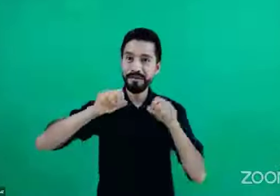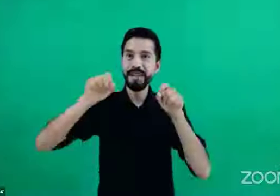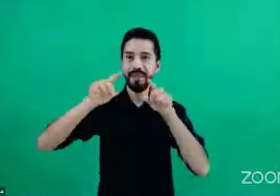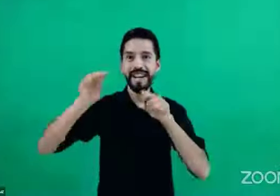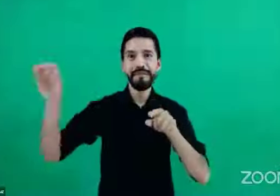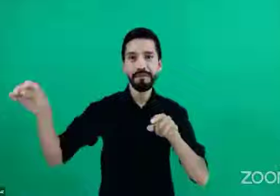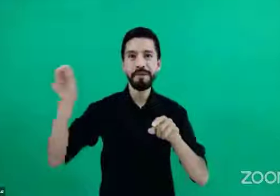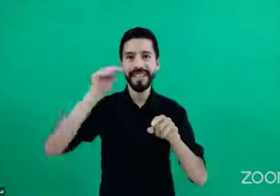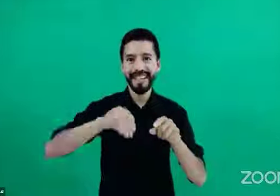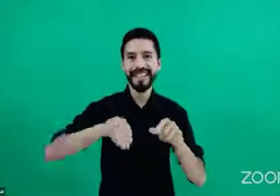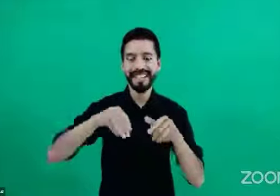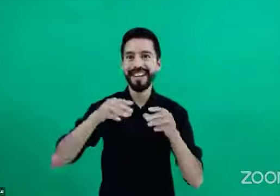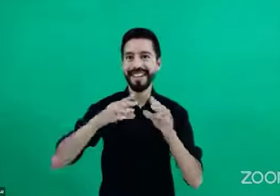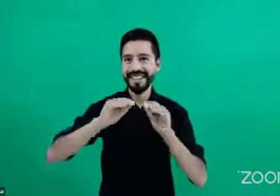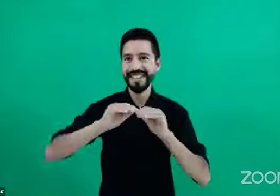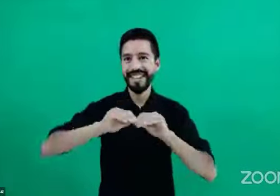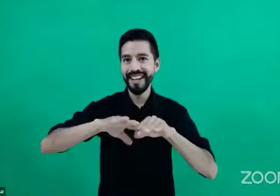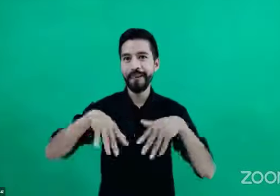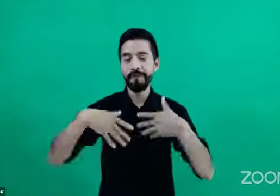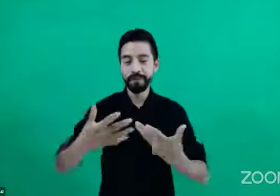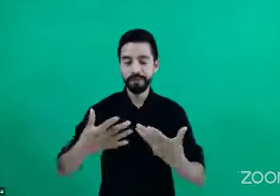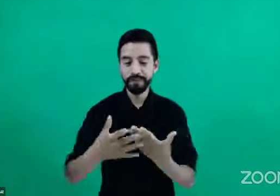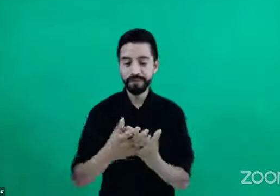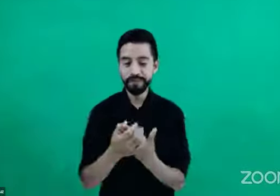aquí vino a implementar esta